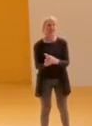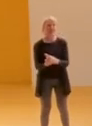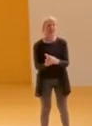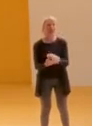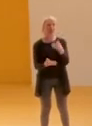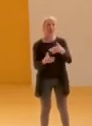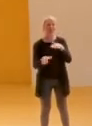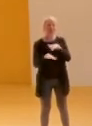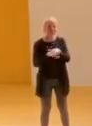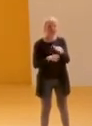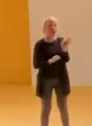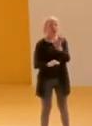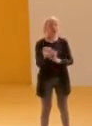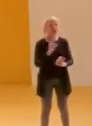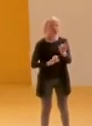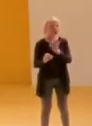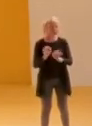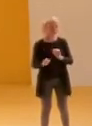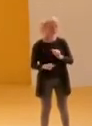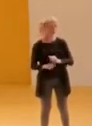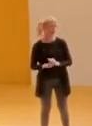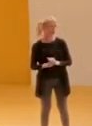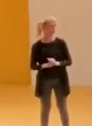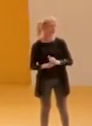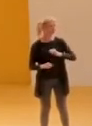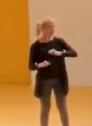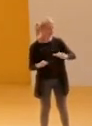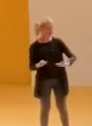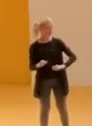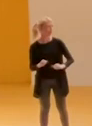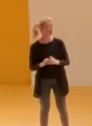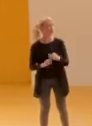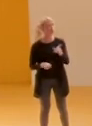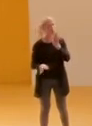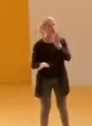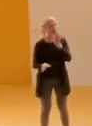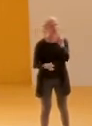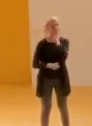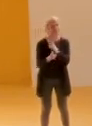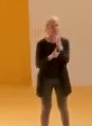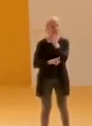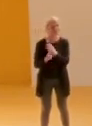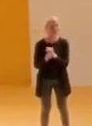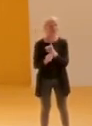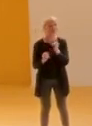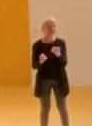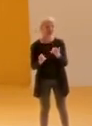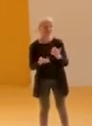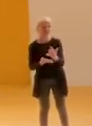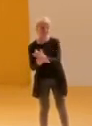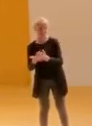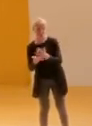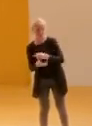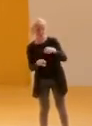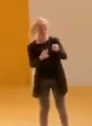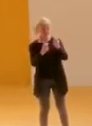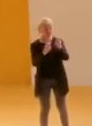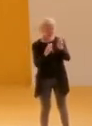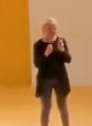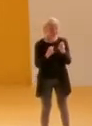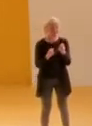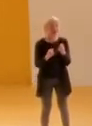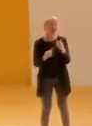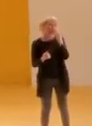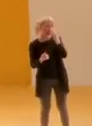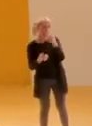oszczędzania środków kapitałowych to jest podobny sposób myślenia Jaki jest ze wspólnotach zbieracką łowieckich z tą istotną różnicą